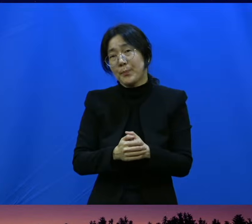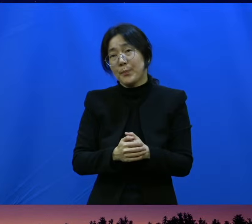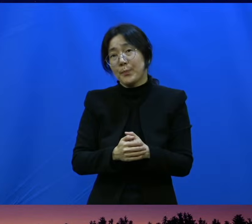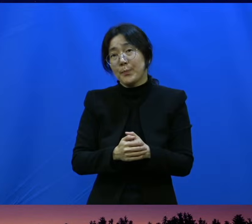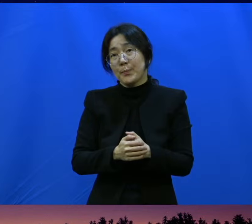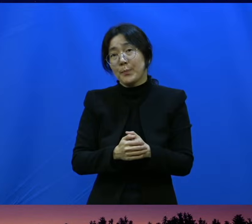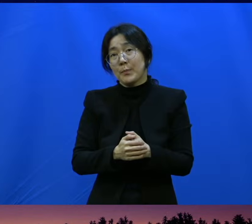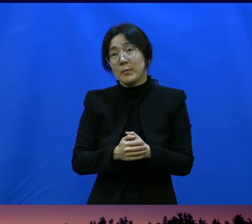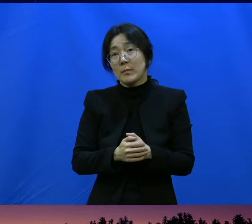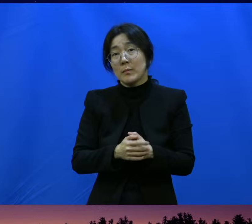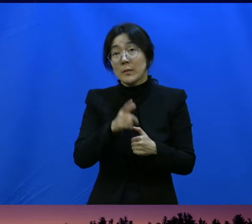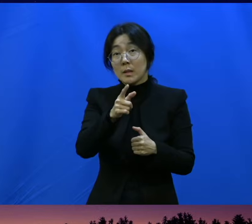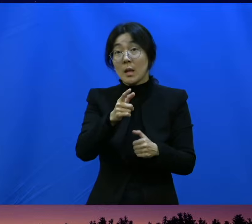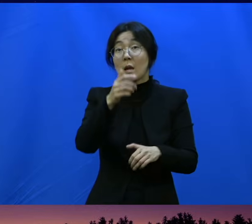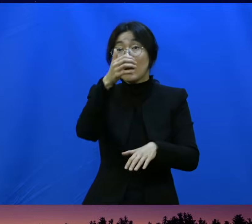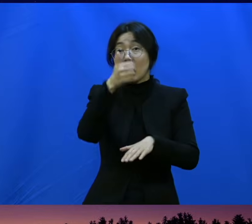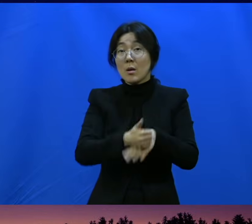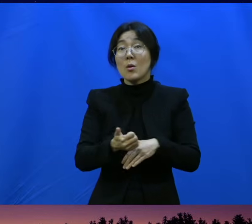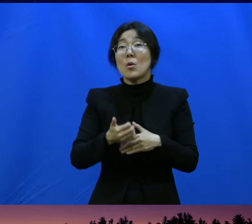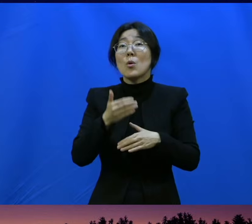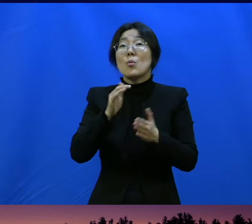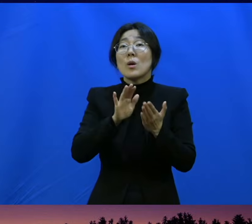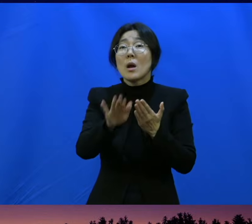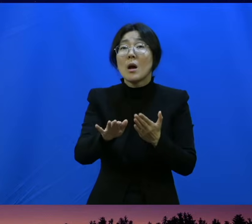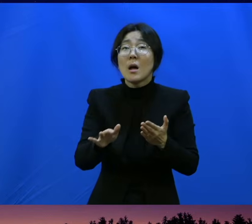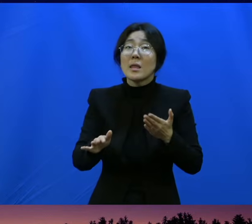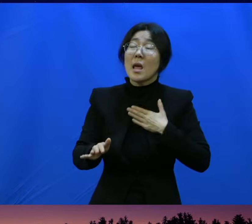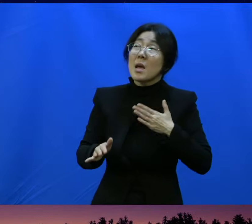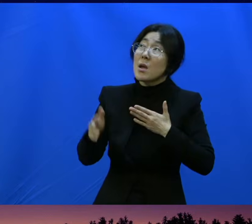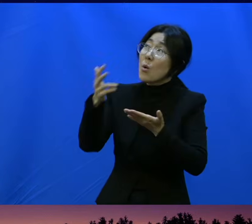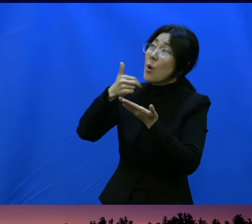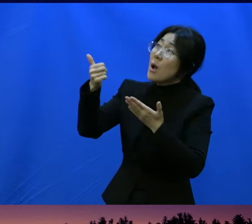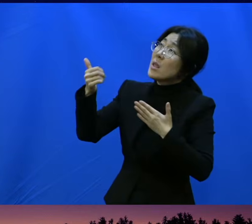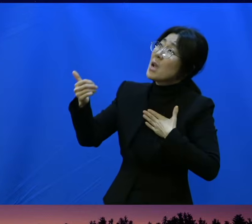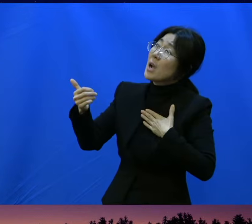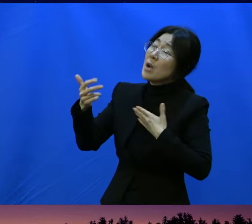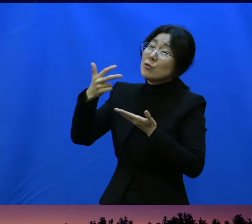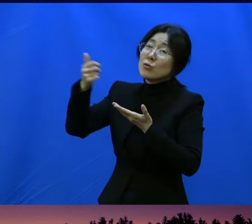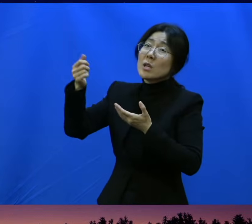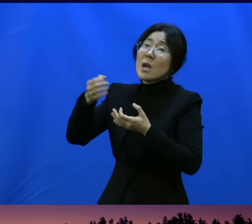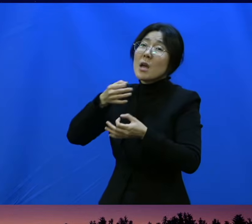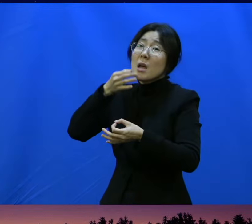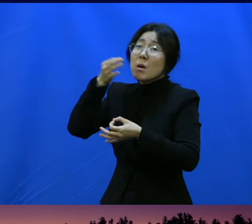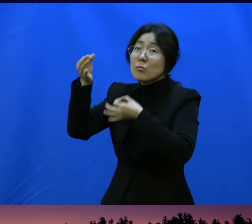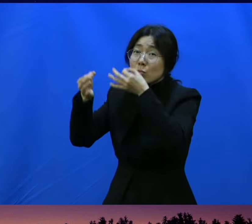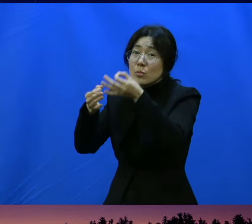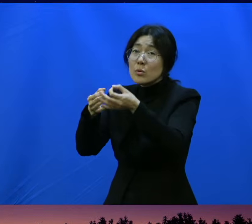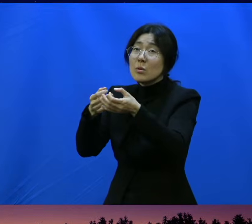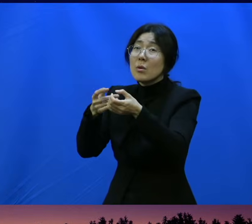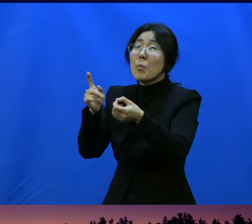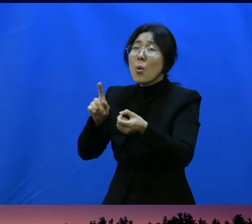고백을 하는가 하면 5절에 이렇게 얘기해요. 여호와여, 내가 주께 부르짖어 말하기를 주는 나의 피난처시요